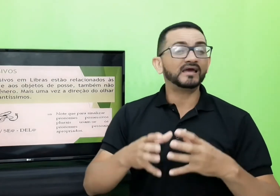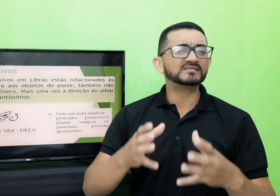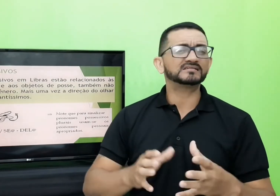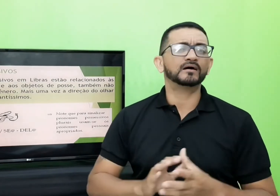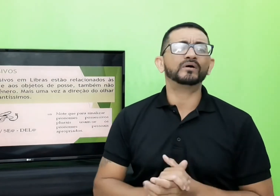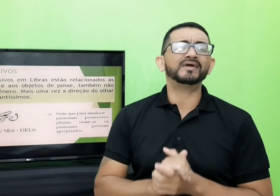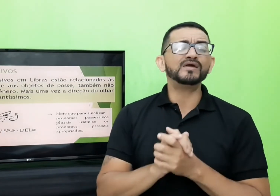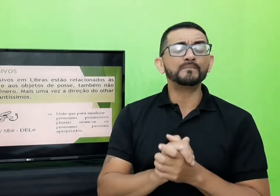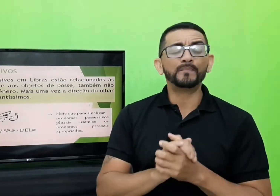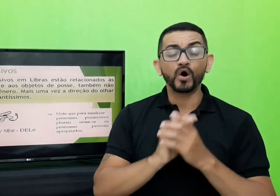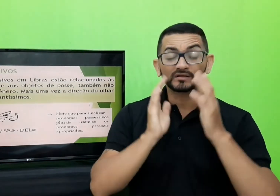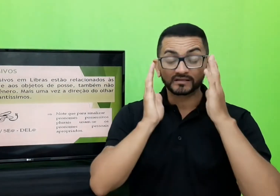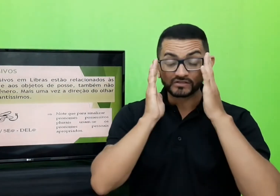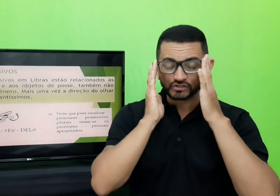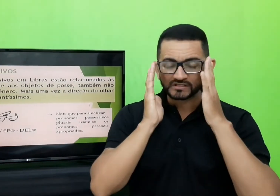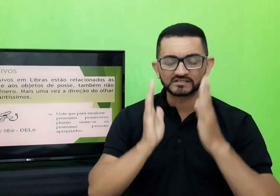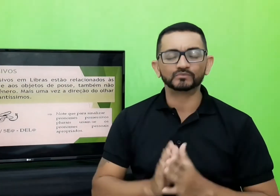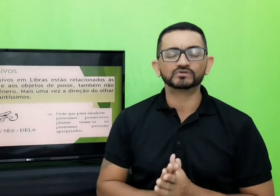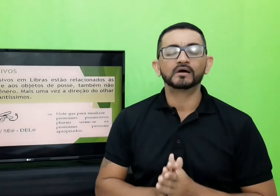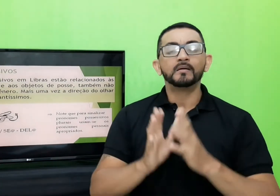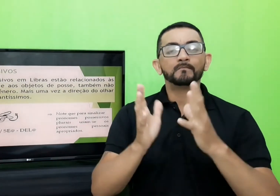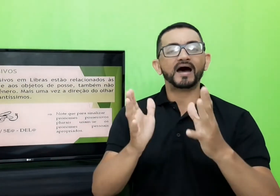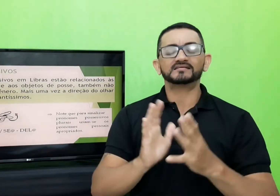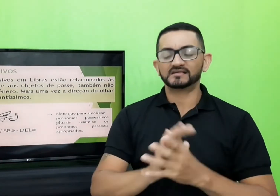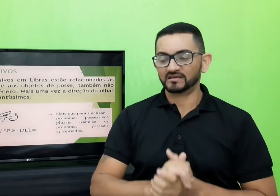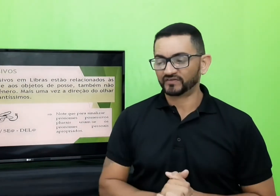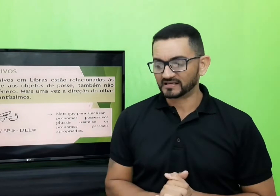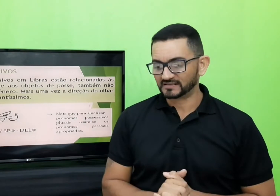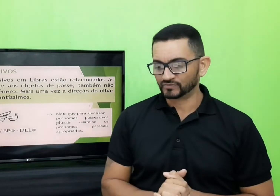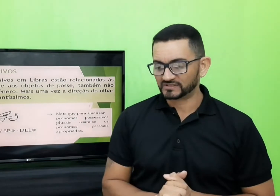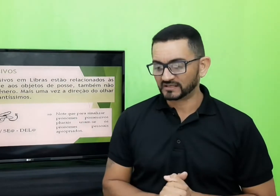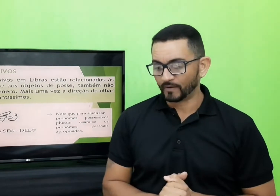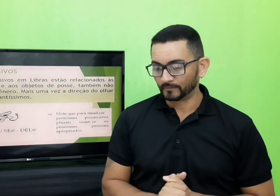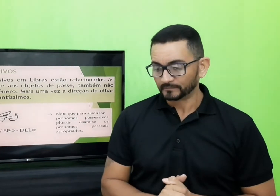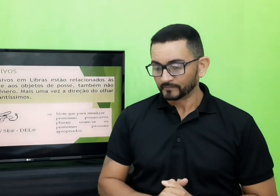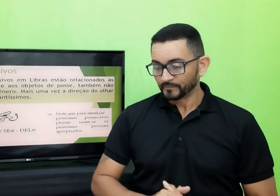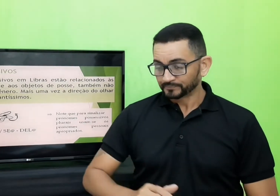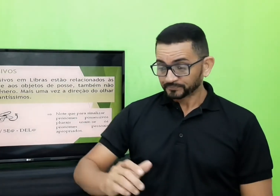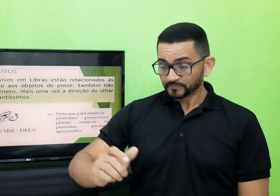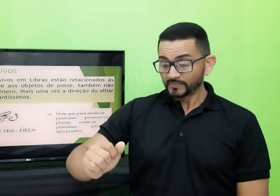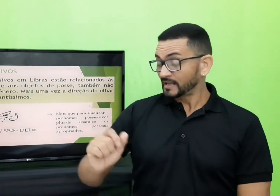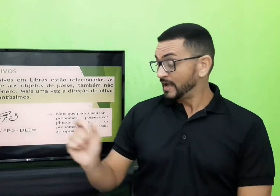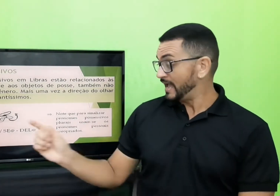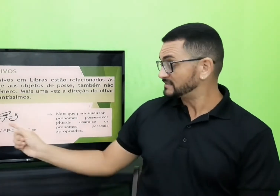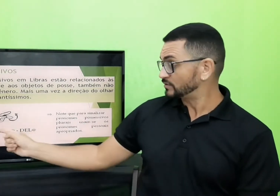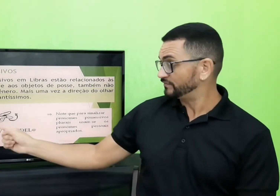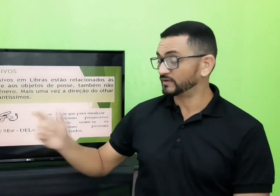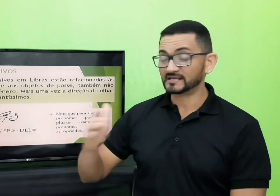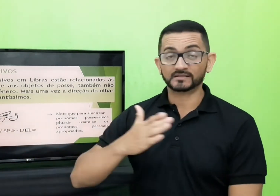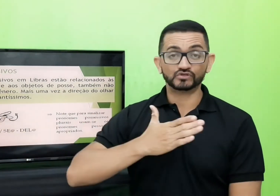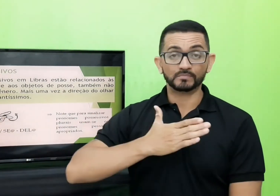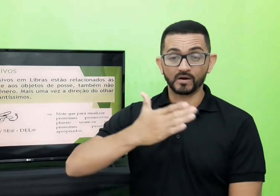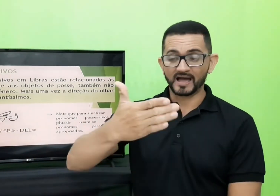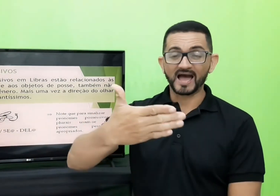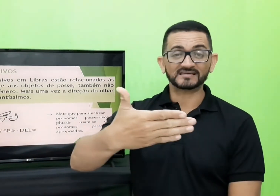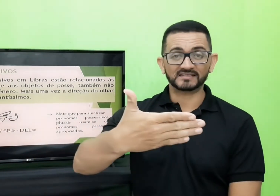eles são importantíssimos para a significação do sinal. Essa configuração de mão